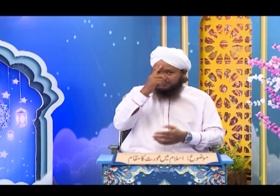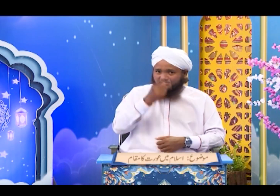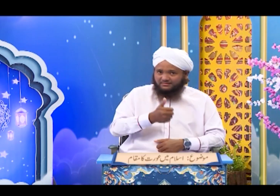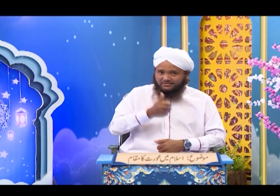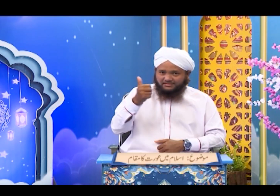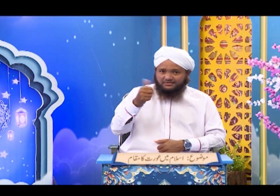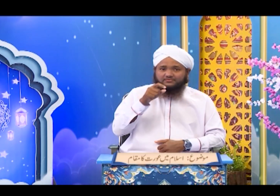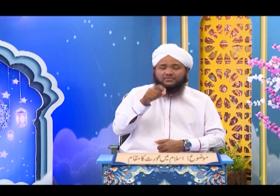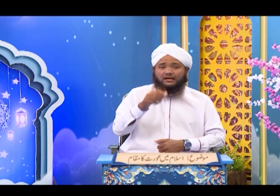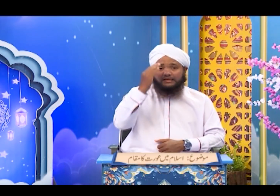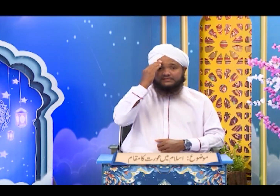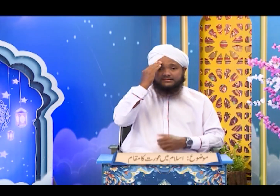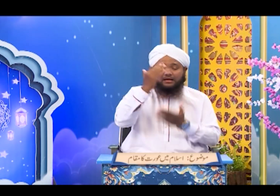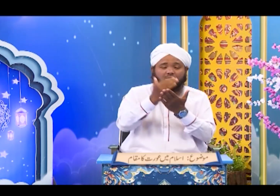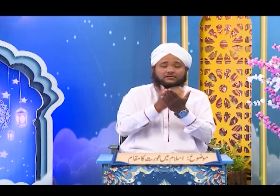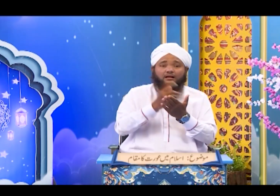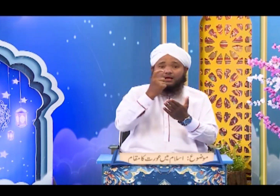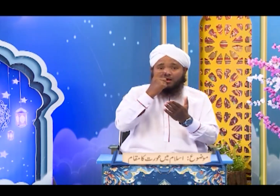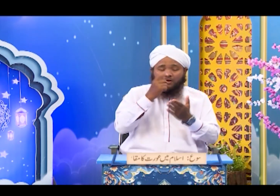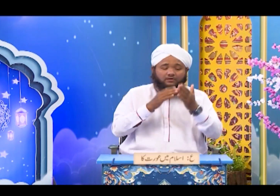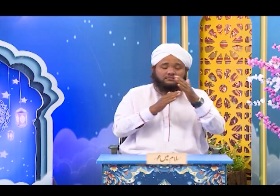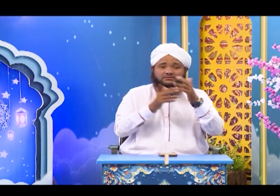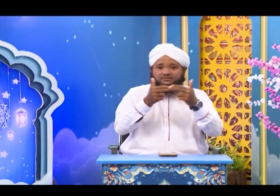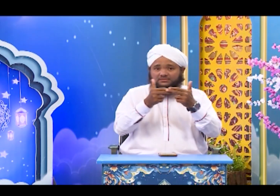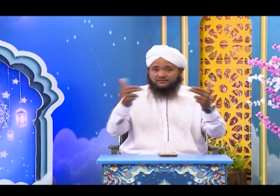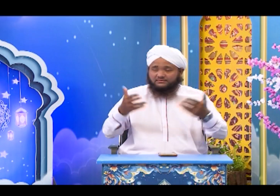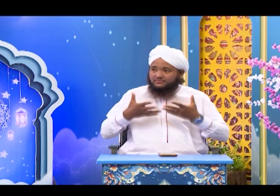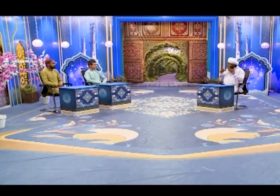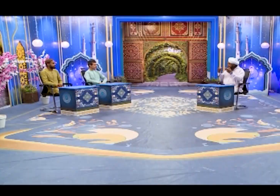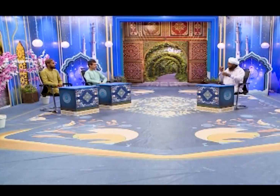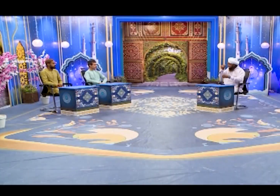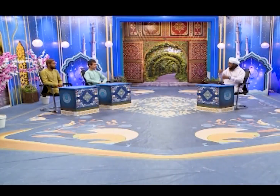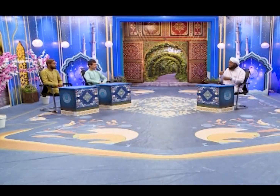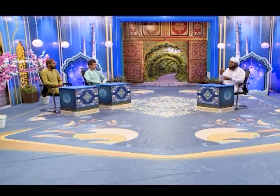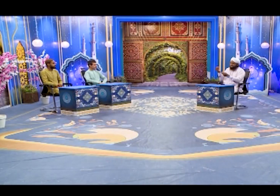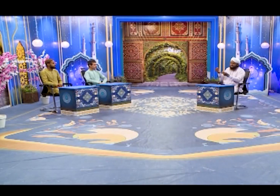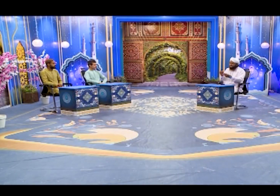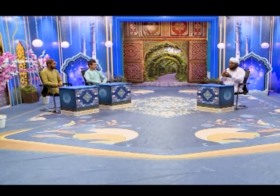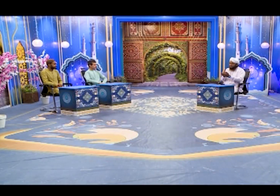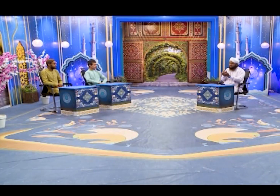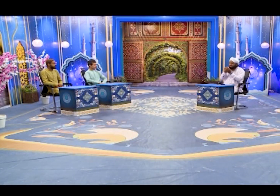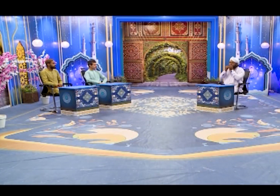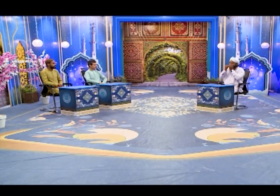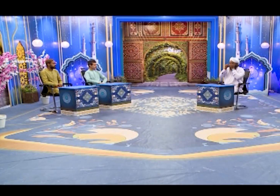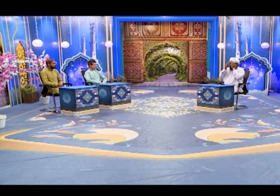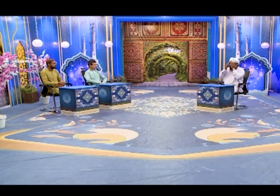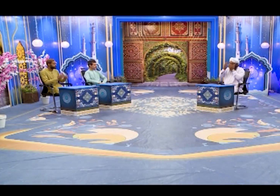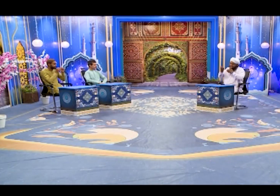الکریم اسلام میں عورت کے مقام کے متعلق بیان کریں گے۔ آئیے سب سے پہلے درود پاک کی فضیلت سنتے ہیں۔ درود شریف